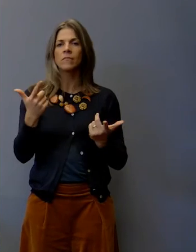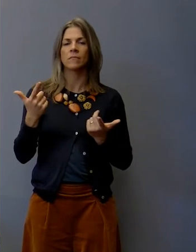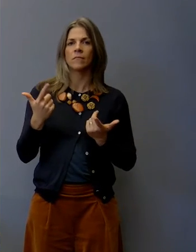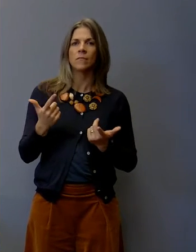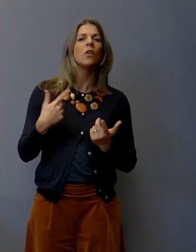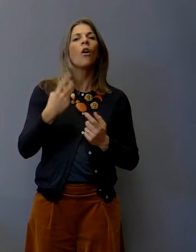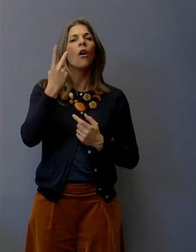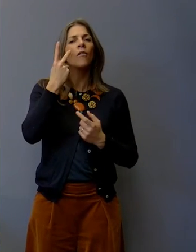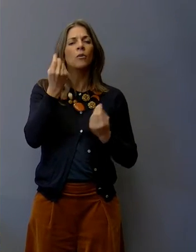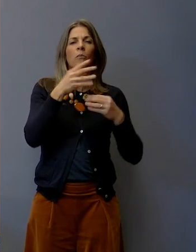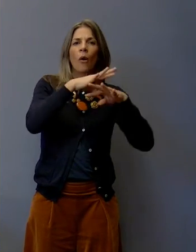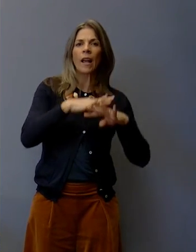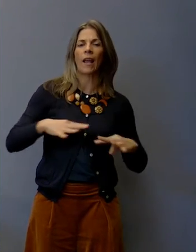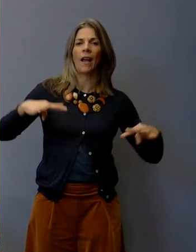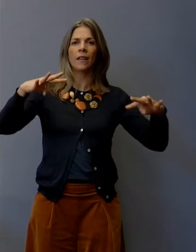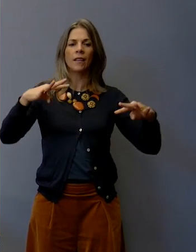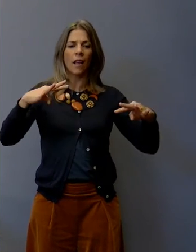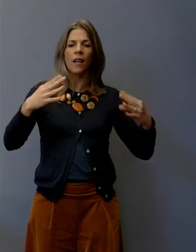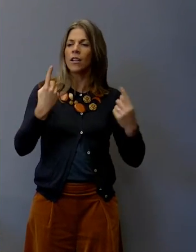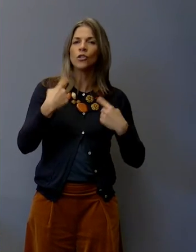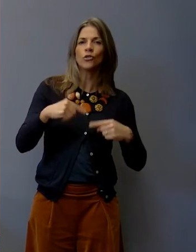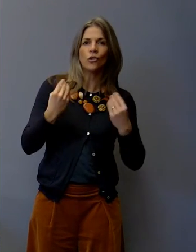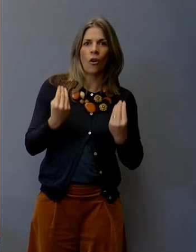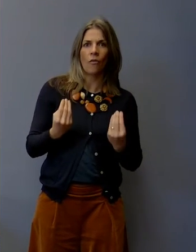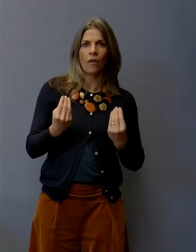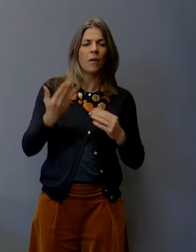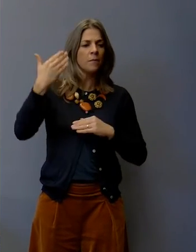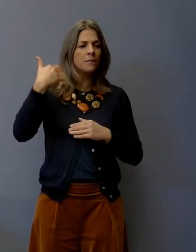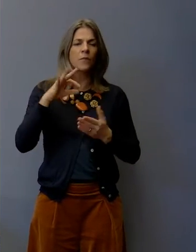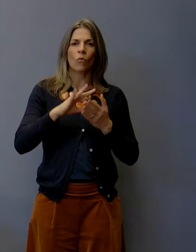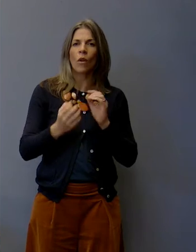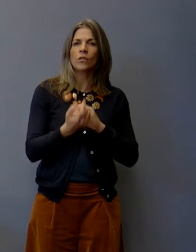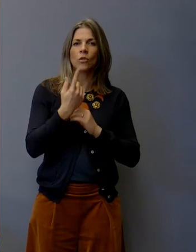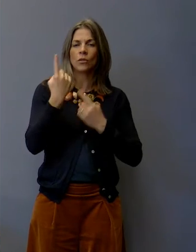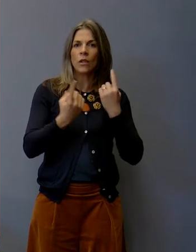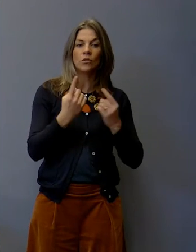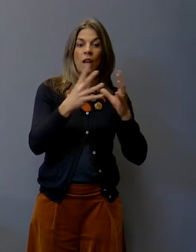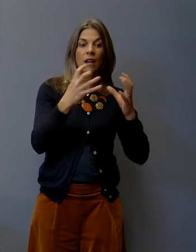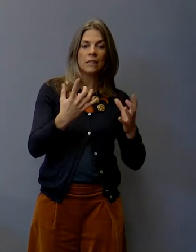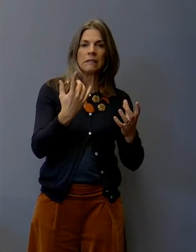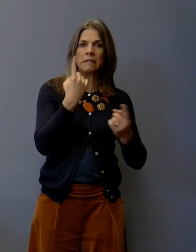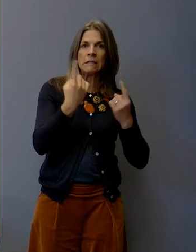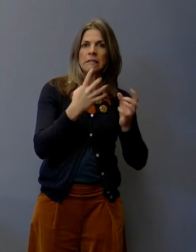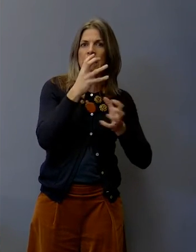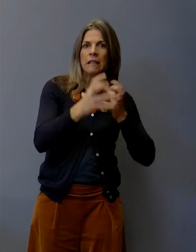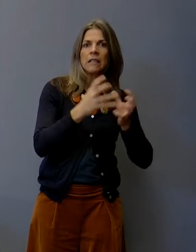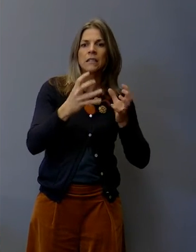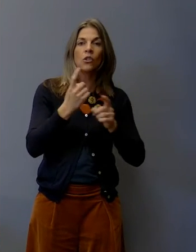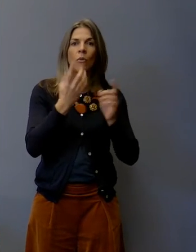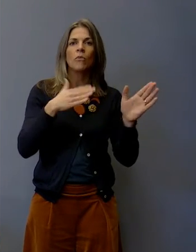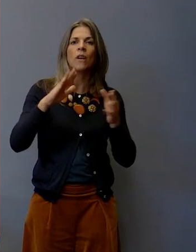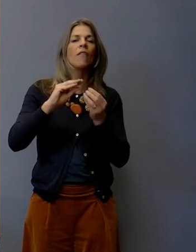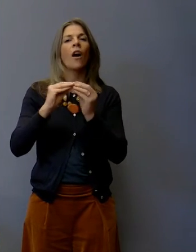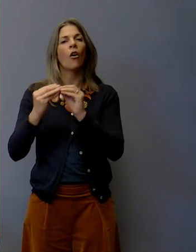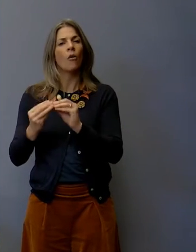elemento importante di questa amministrazione quando si trattava di salvare aziende creare opportunità industriali badate bene quasi sempre ciò che è accaduto